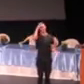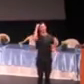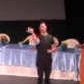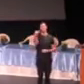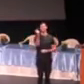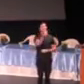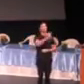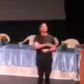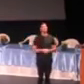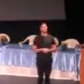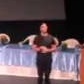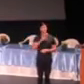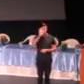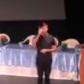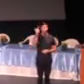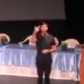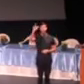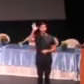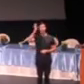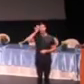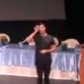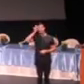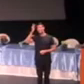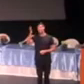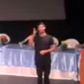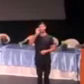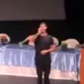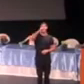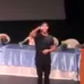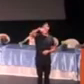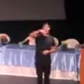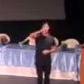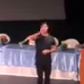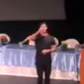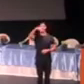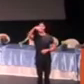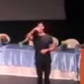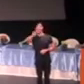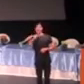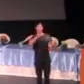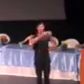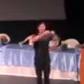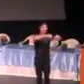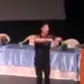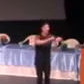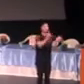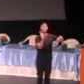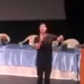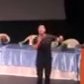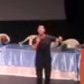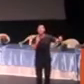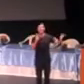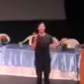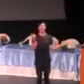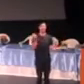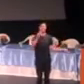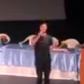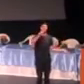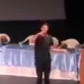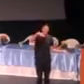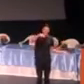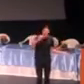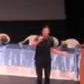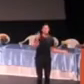Uma mais fácil, uma mais fácil, vai. Ema, ema, ema. Como chama a clara do ovo? Que gema, o quê? Agora a